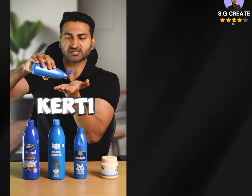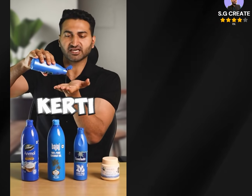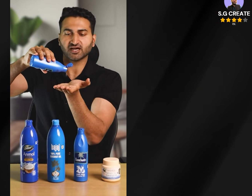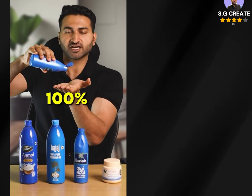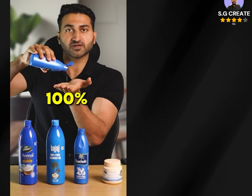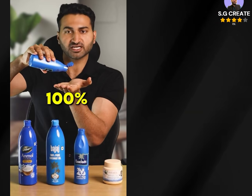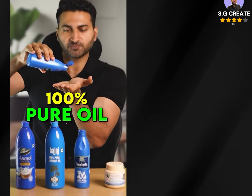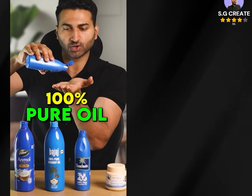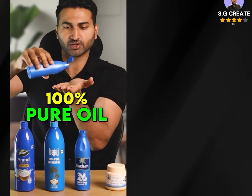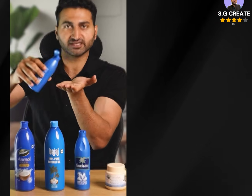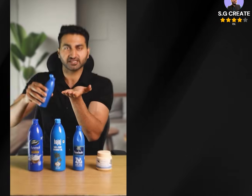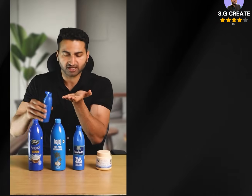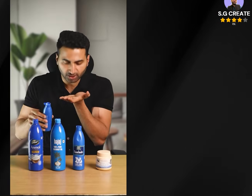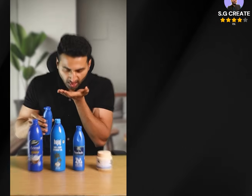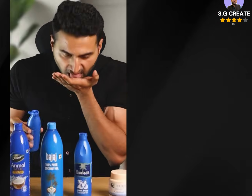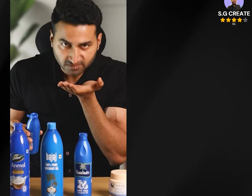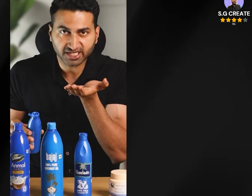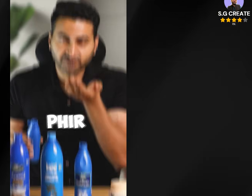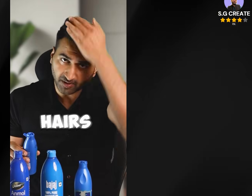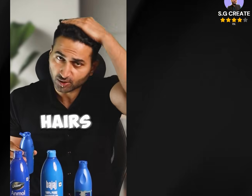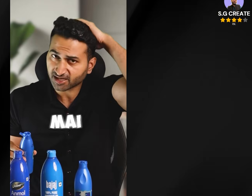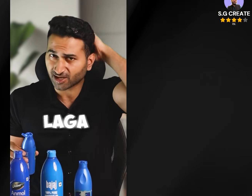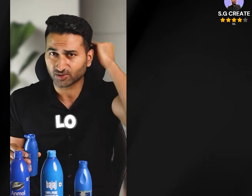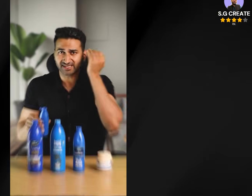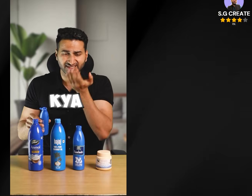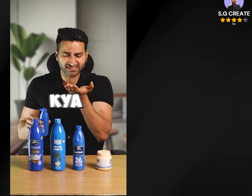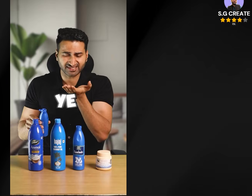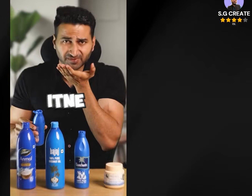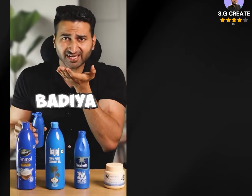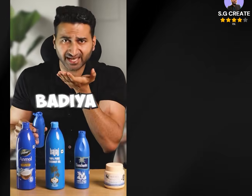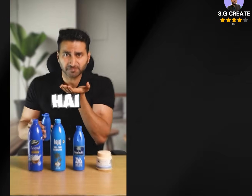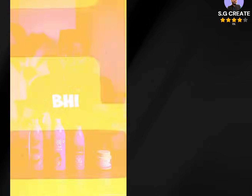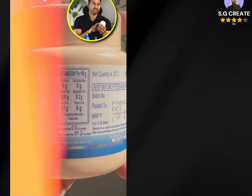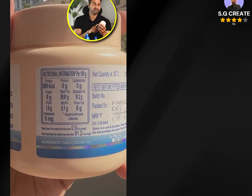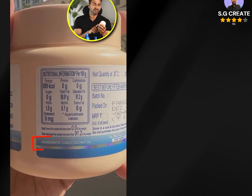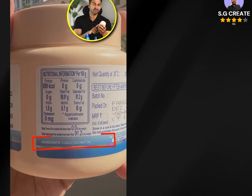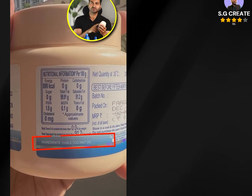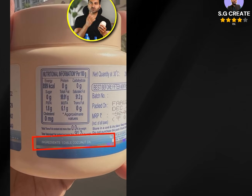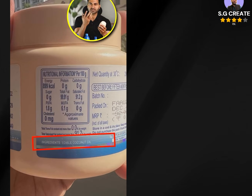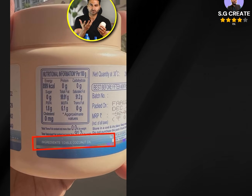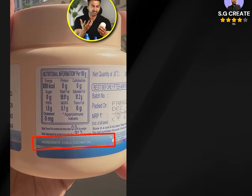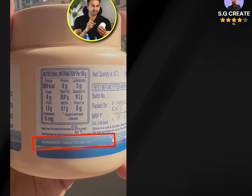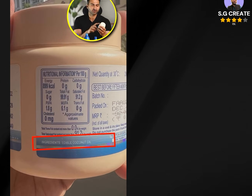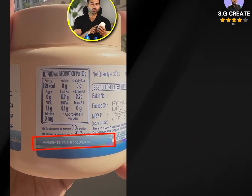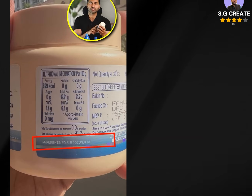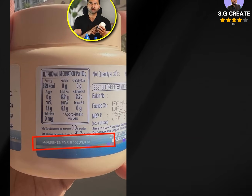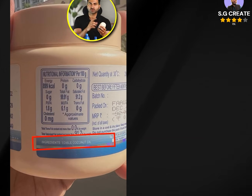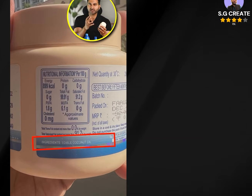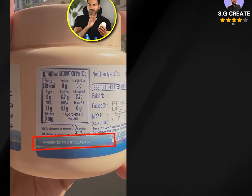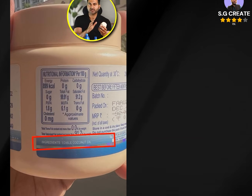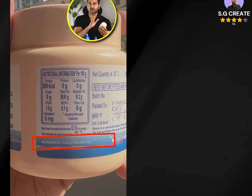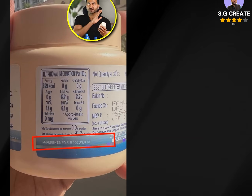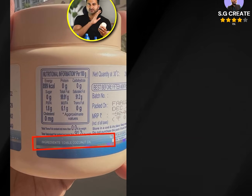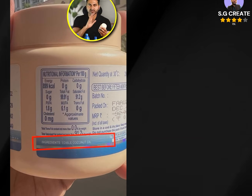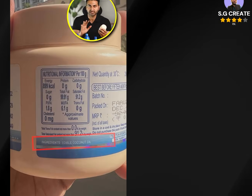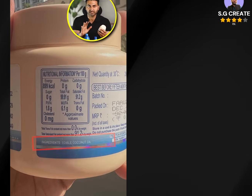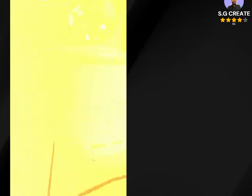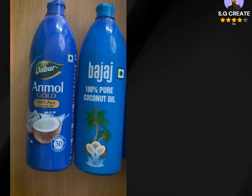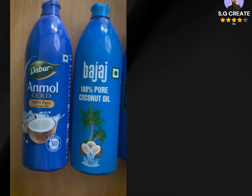कि degrees 100% प्योर Celsius, ऑयल है, यानी कि खा लो 75 degrees चाहे सिर्फ बालों में लगा लो। Fahrenheit. लेकिन क्या ये Place इतने a बढ़िया small हैवी? amount of इनके the इंग्रेडिएंट coconut बिल्कुल oil सिंपल in है, a सिर्फ clear कोकोनट ऑयल तो container. कोई केमिकल और एडिटिव्स Refrigerate नहीं it है। for an तो hour, टेक्निकली